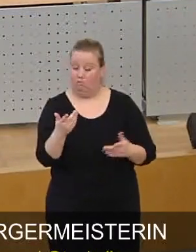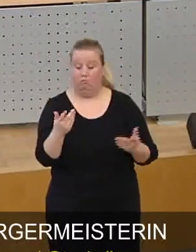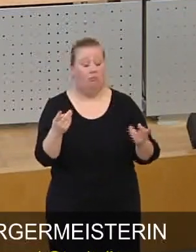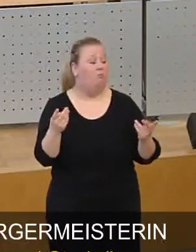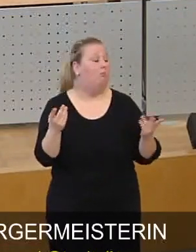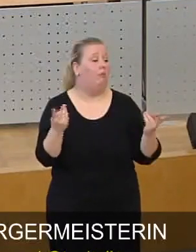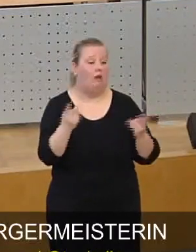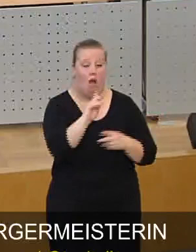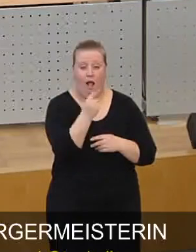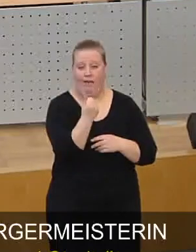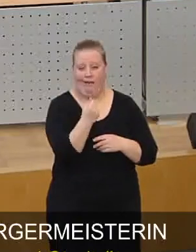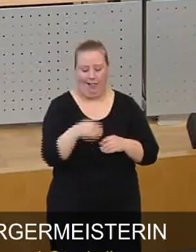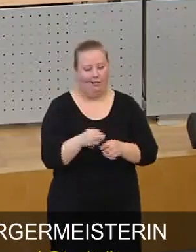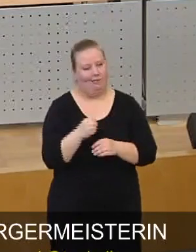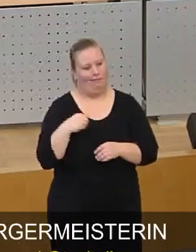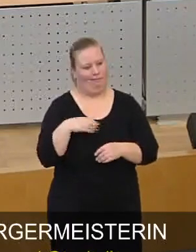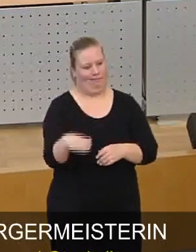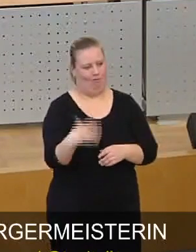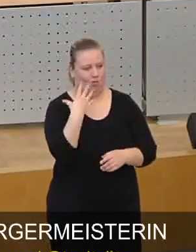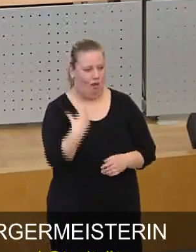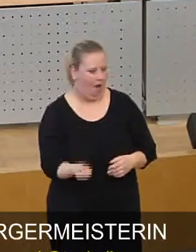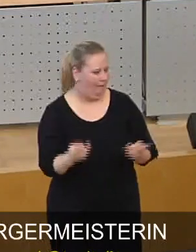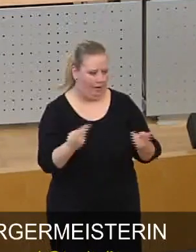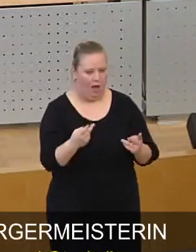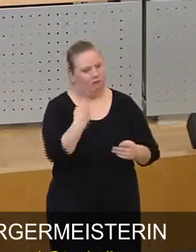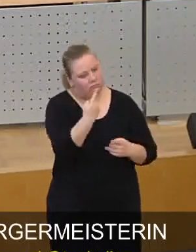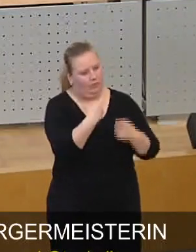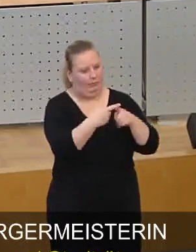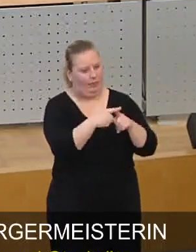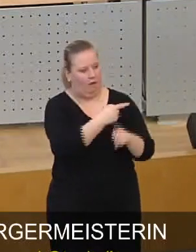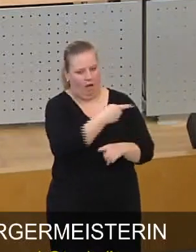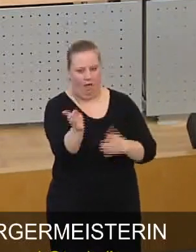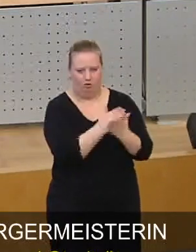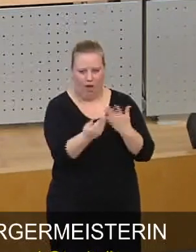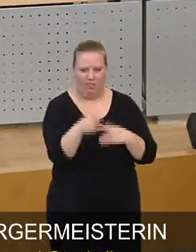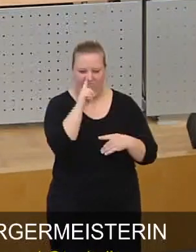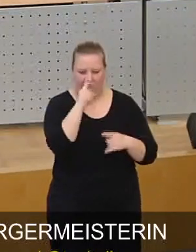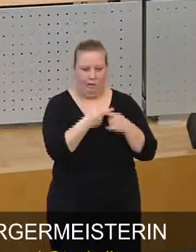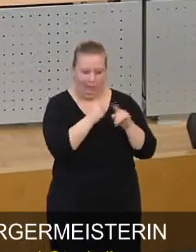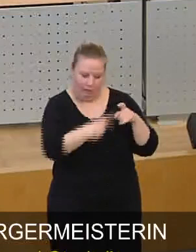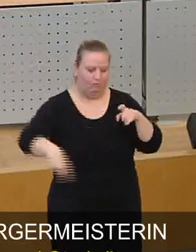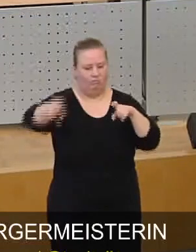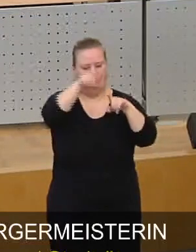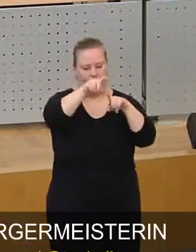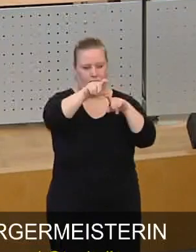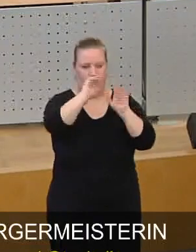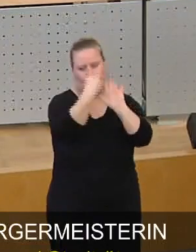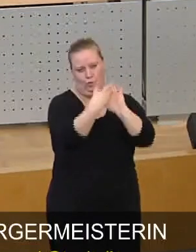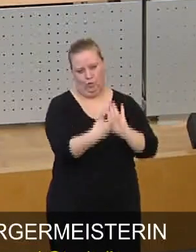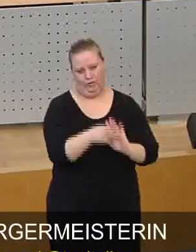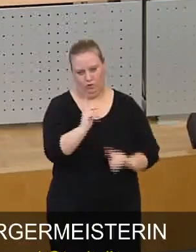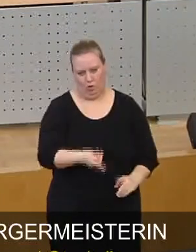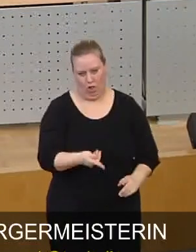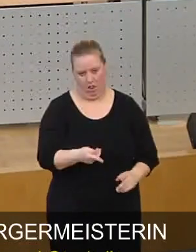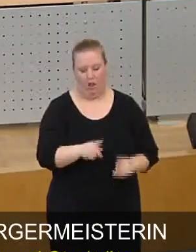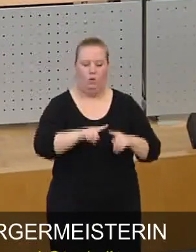unabhängig ihrer Geldbörse, sofern sie Mieter sind, natürlich Mieterhöhungsverlangen kritisch zu prüfen.